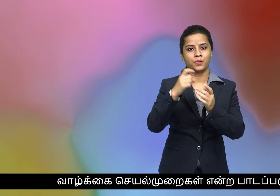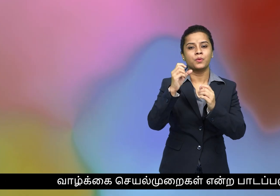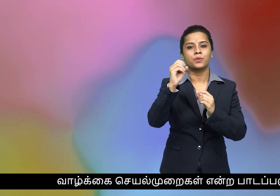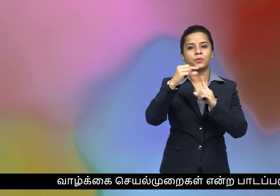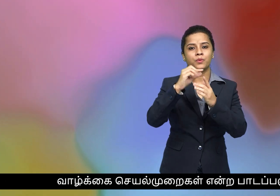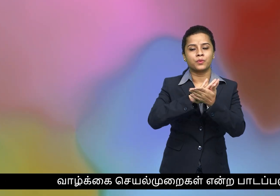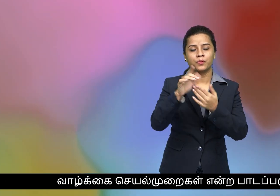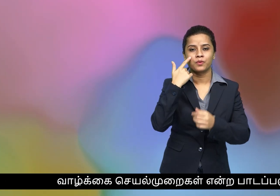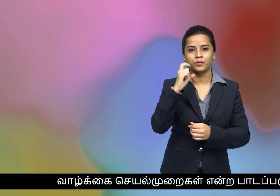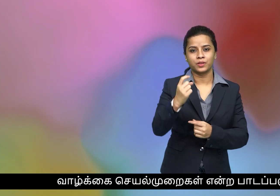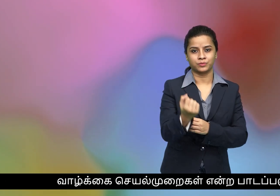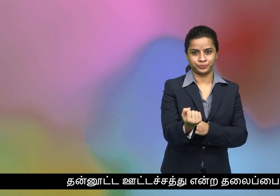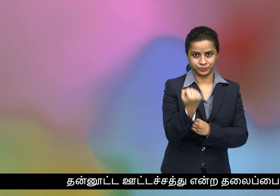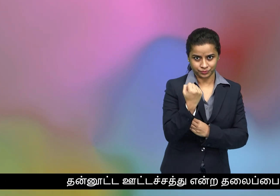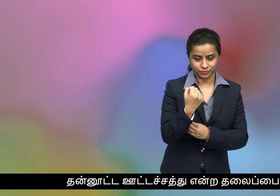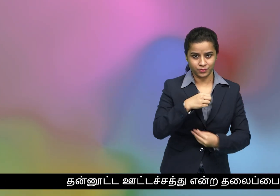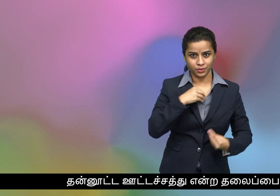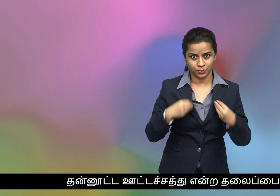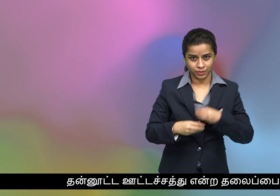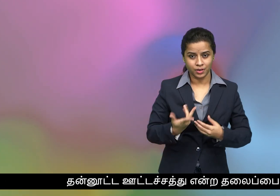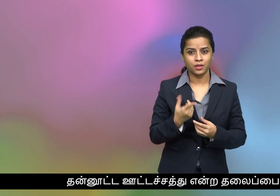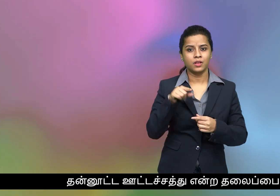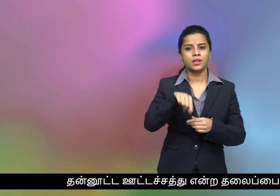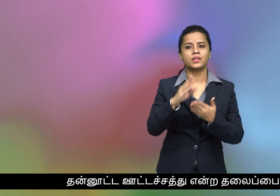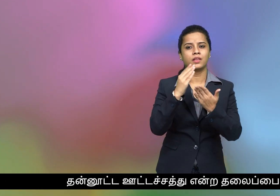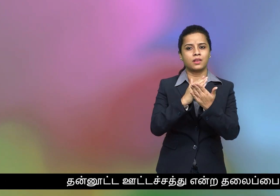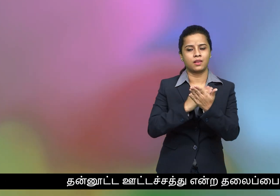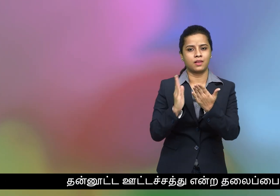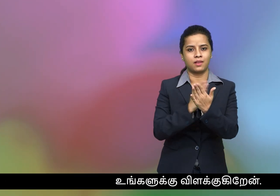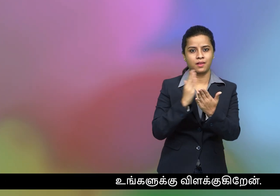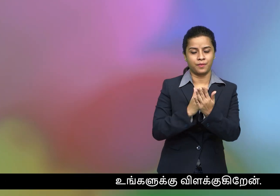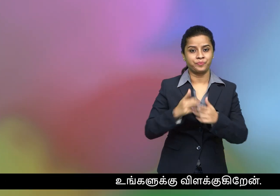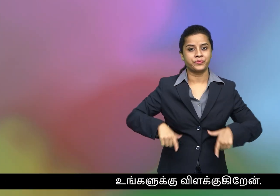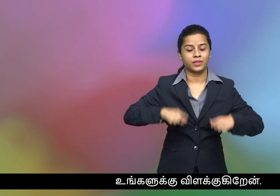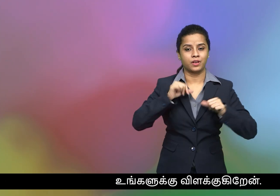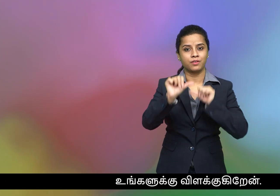என்ற பாடப்பகுதியில் தன்னூட்ட ஊட்டச்சத்து என்ற தலைப்பை பற்றி உங்களுக்கு விளக்குகிறேன்.